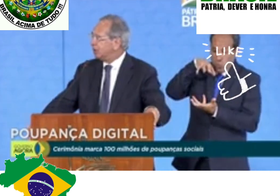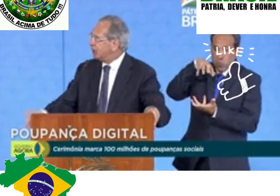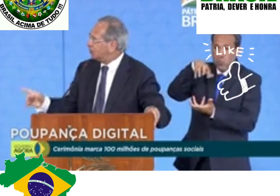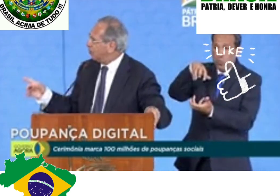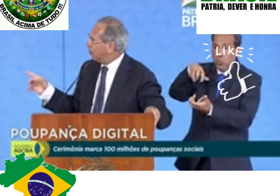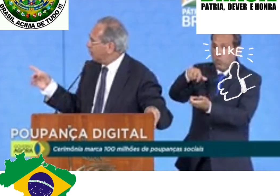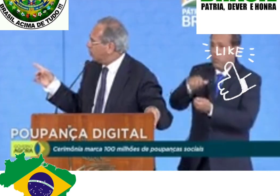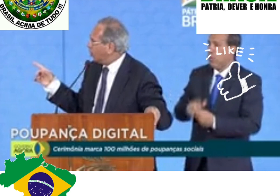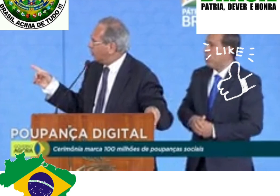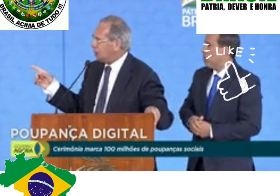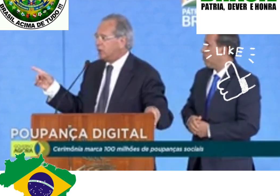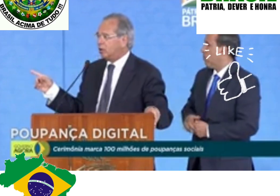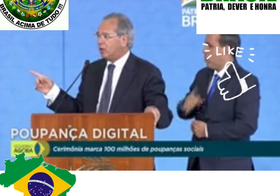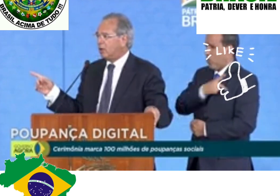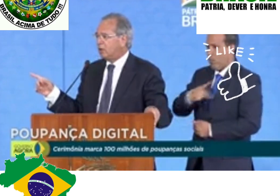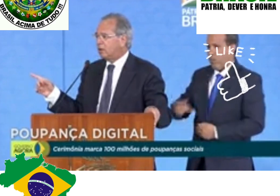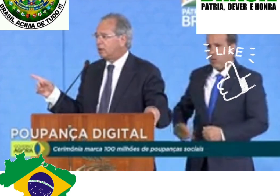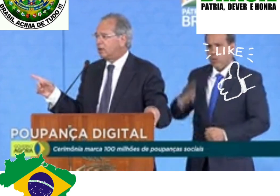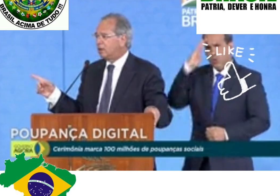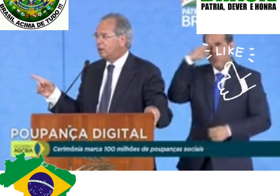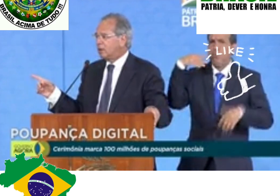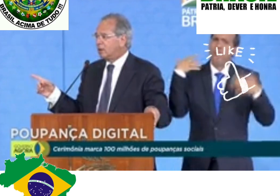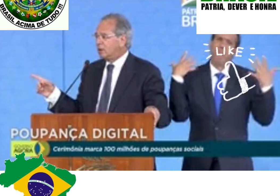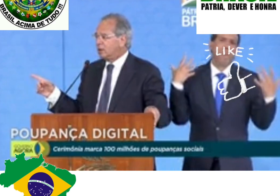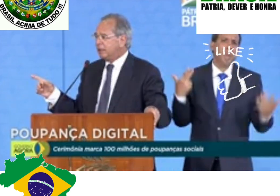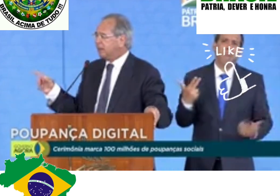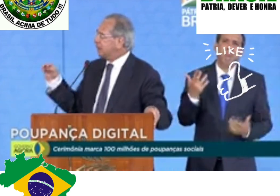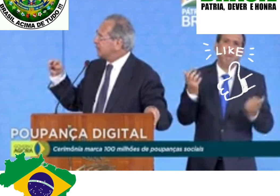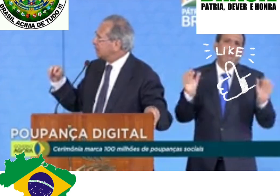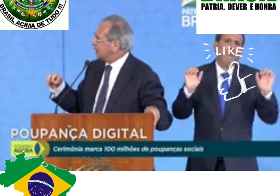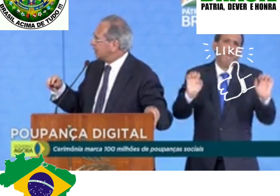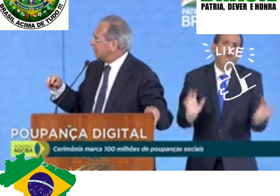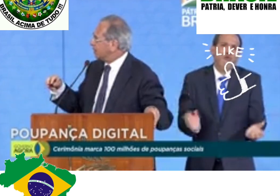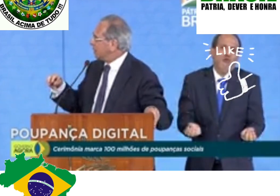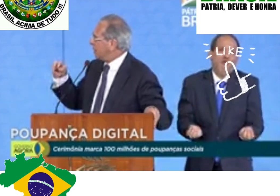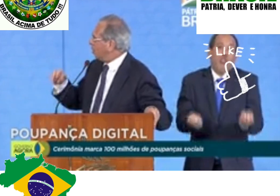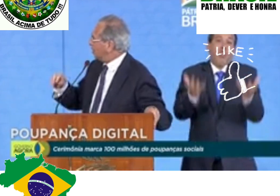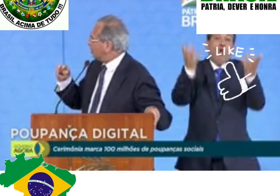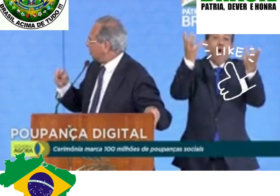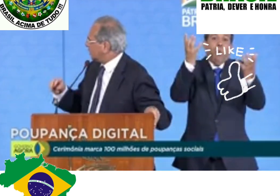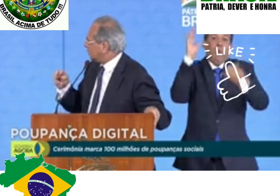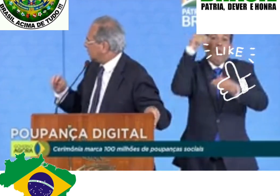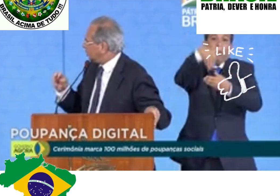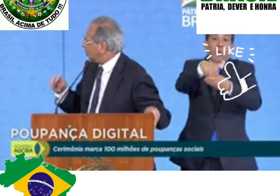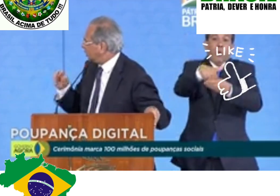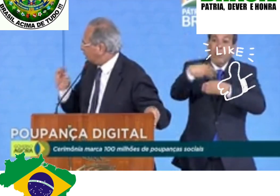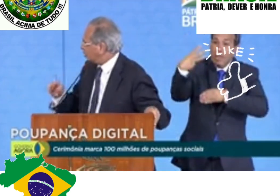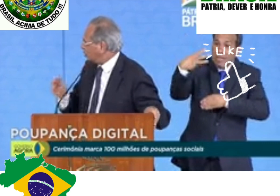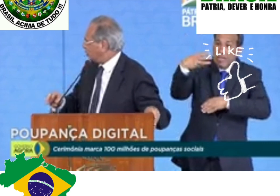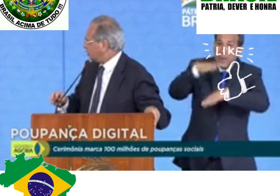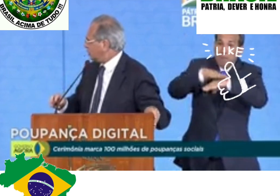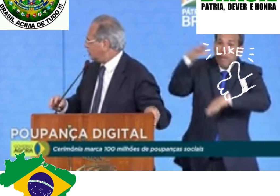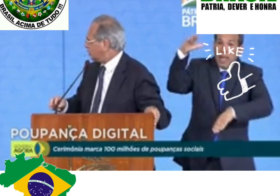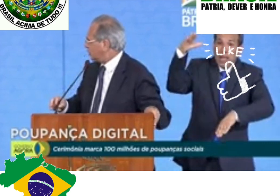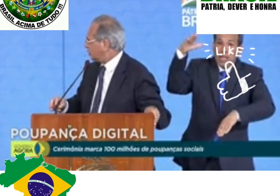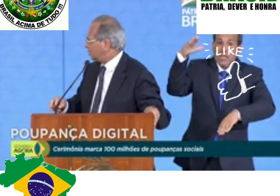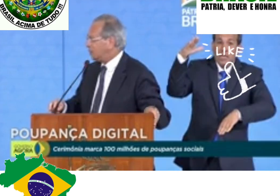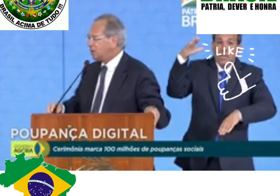O presidente foi um fenômeno eleitoral na terceira maior democracia digital do